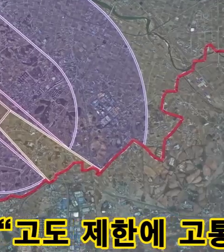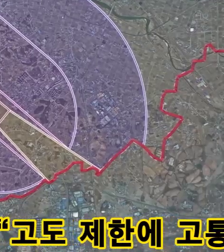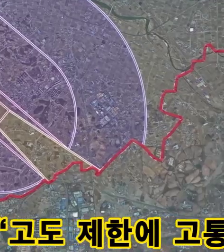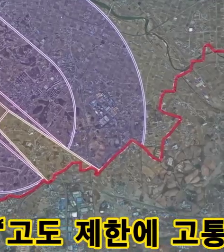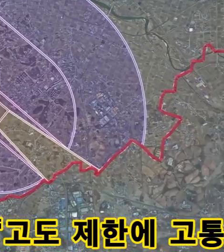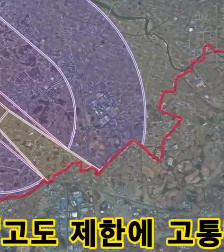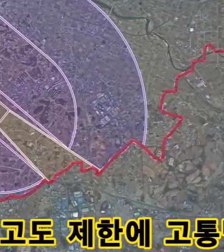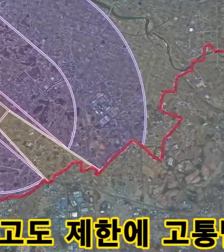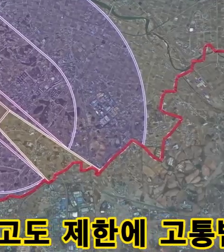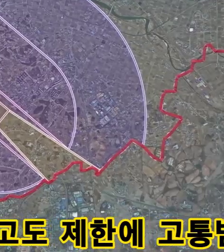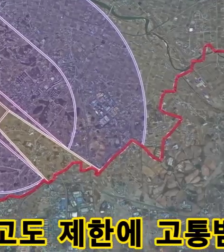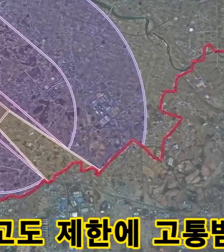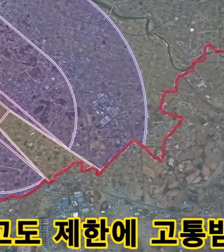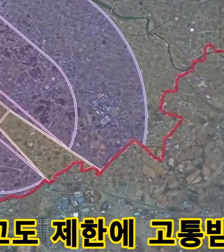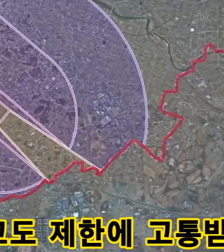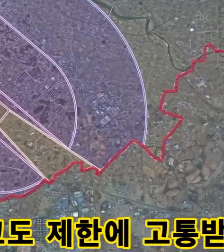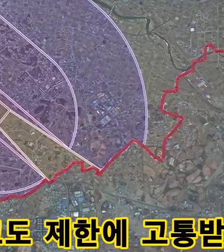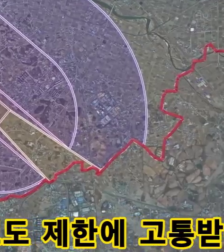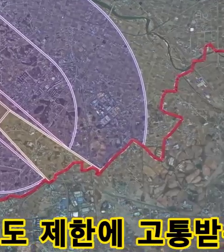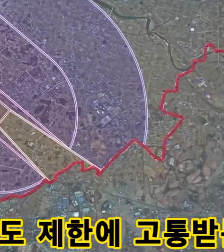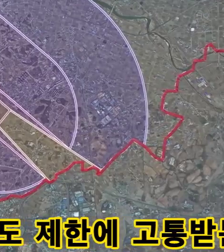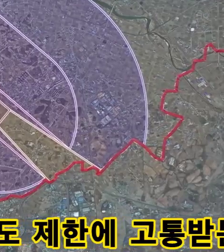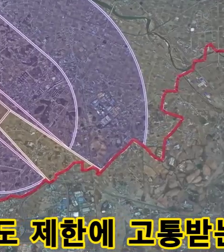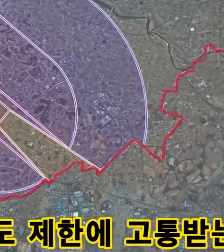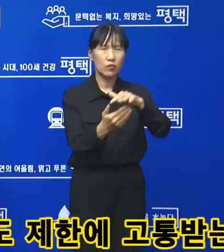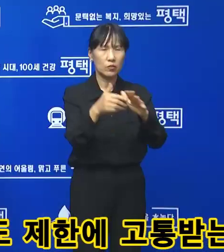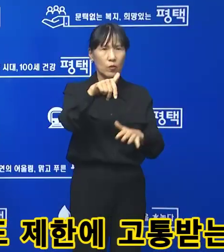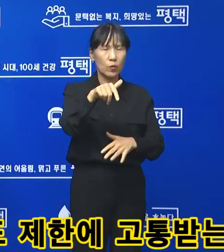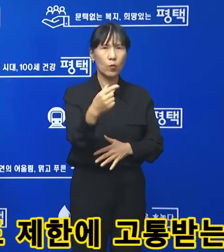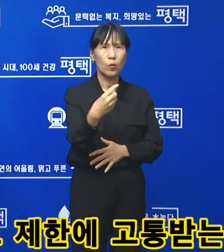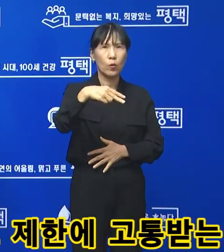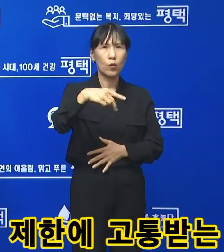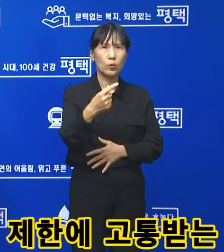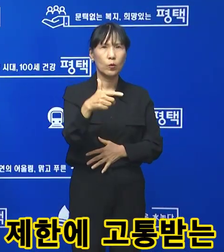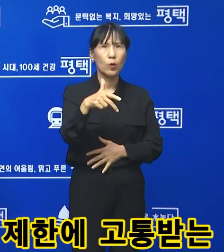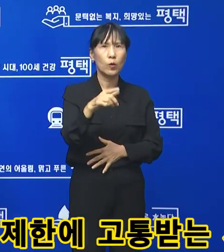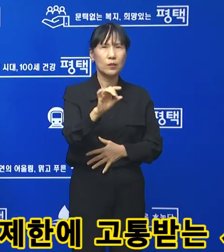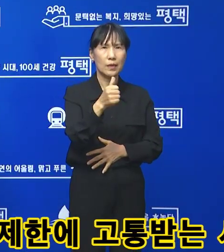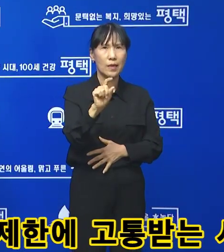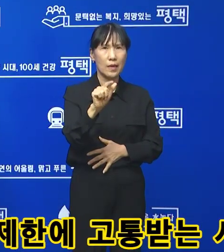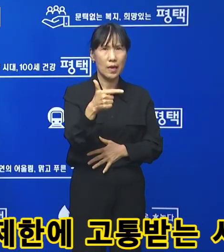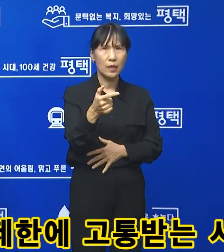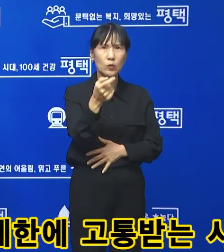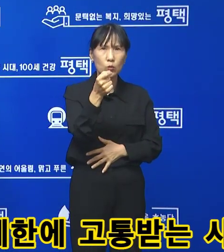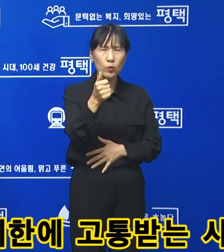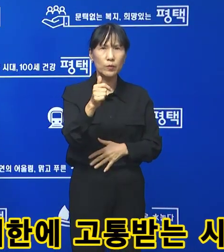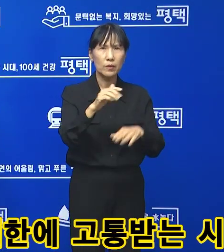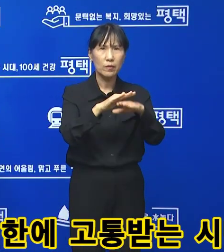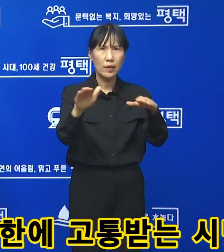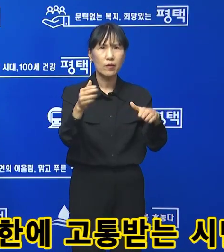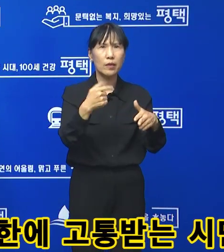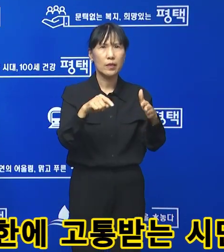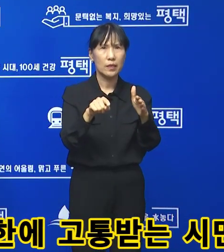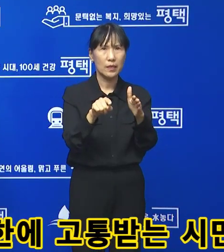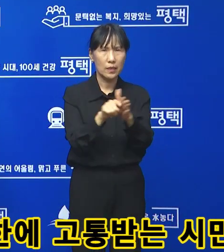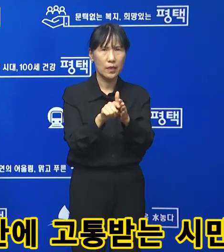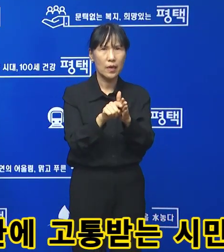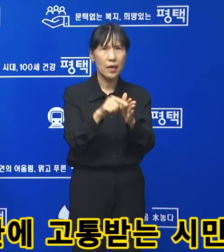행경 절차가 순차적으로 이루어져 고도제한을 일부라도 완화하기 위해서는 우리 공군과 미군의